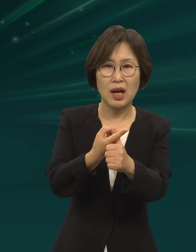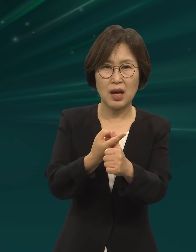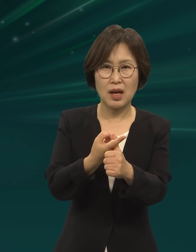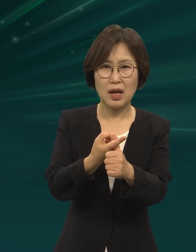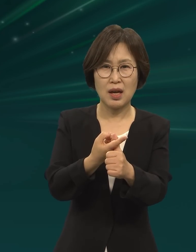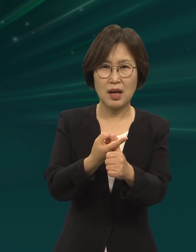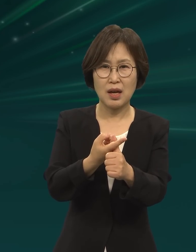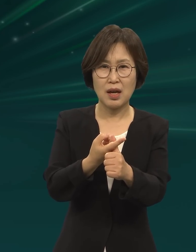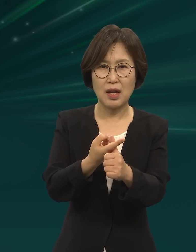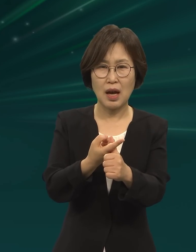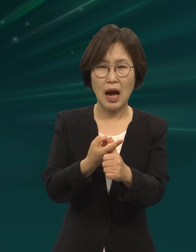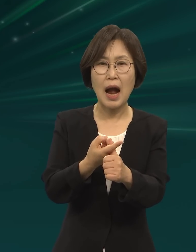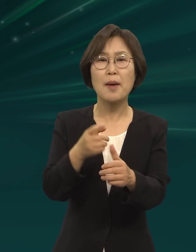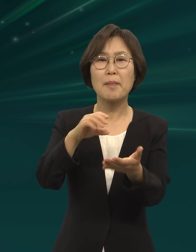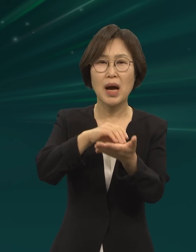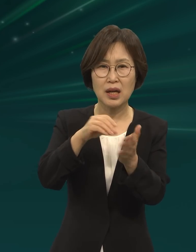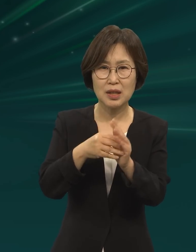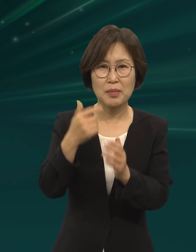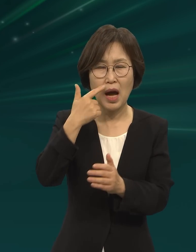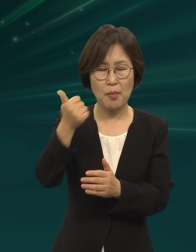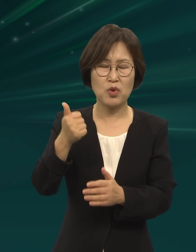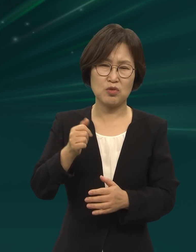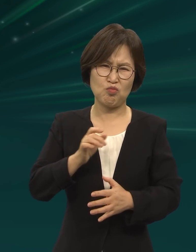솔직히 무서운 사람이었습니다.